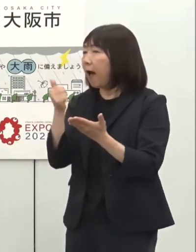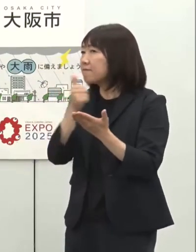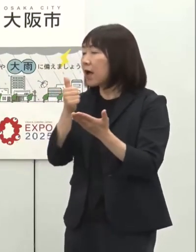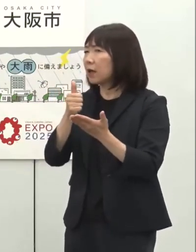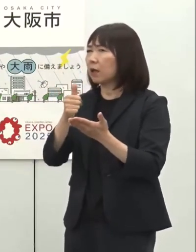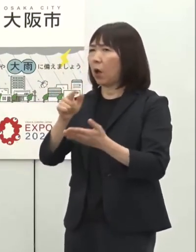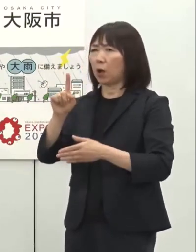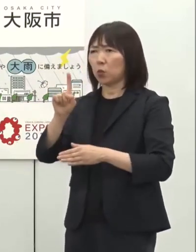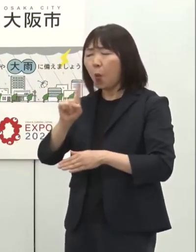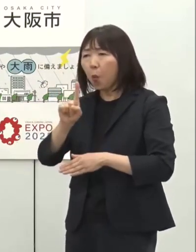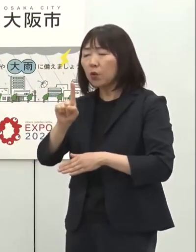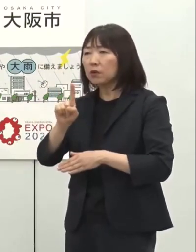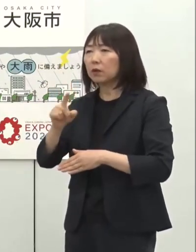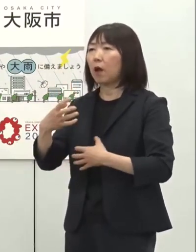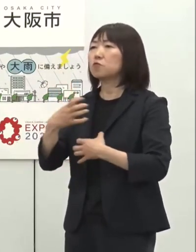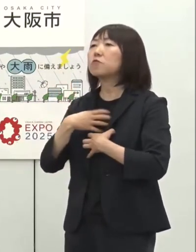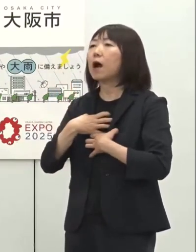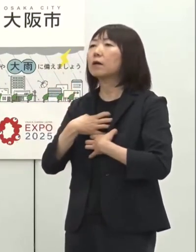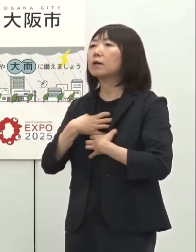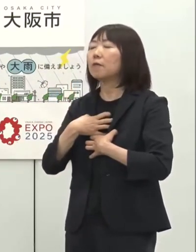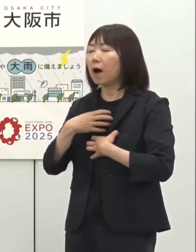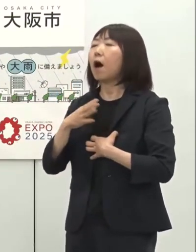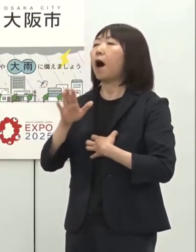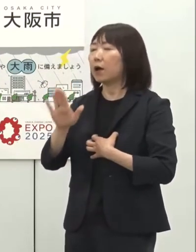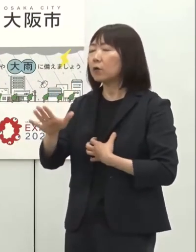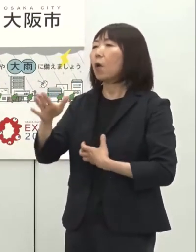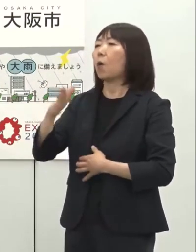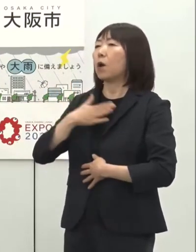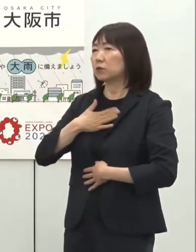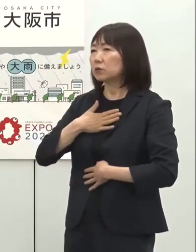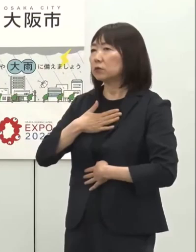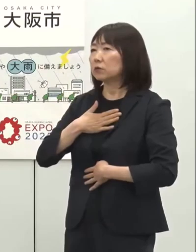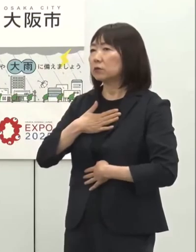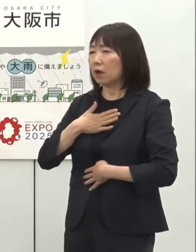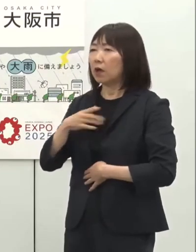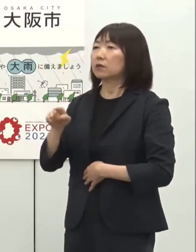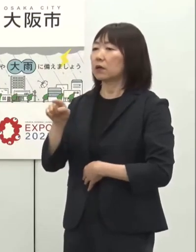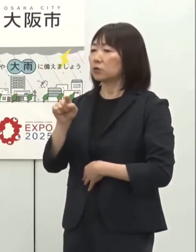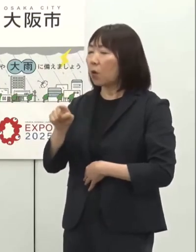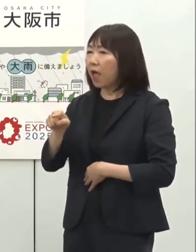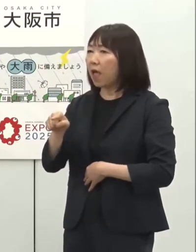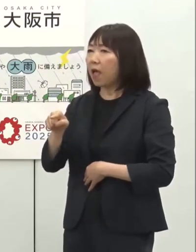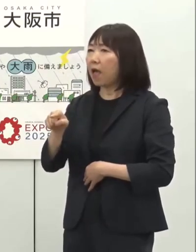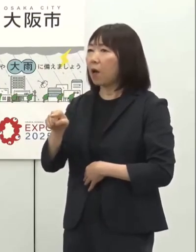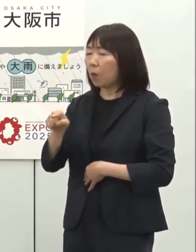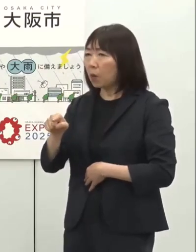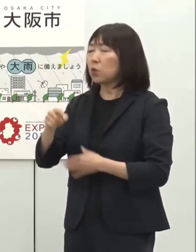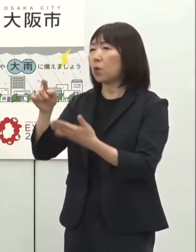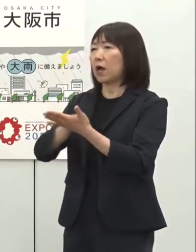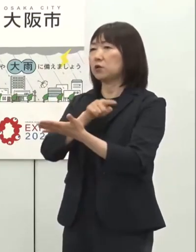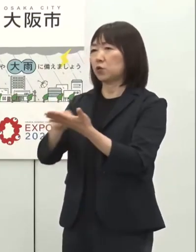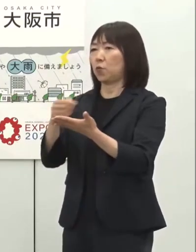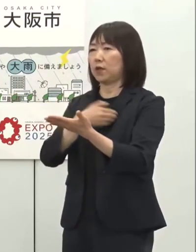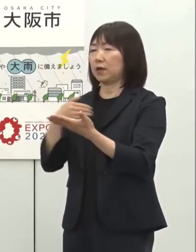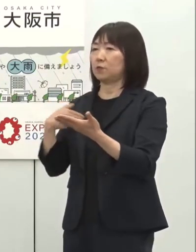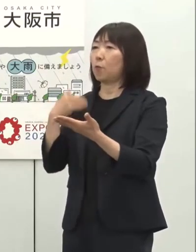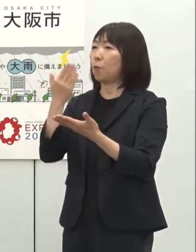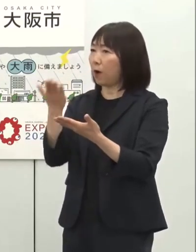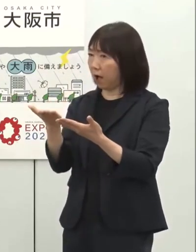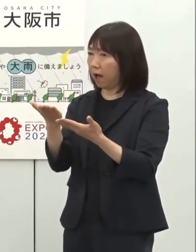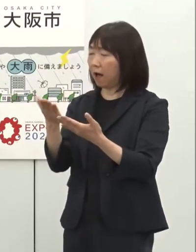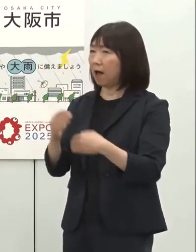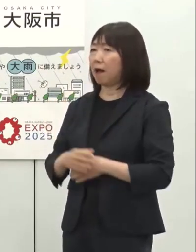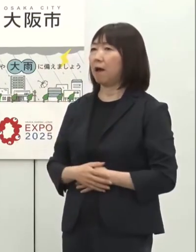声が出るのは、これはもう間違いないと思いますので、このあたりをどうその不安の面を解消していけるのかっていうところは、